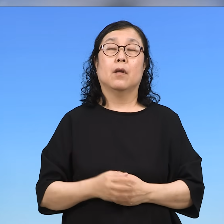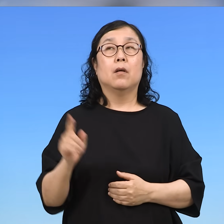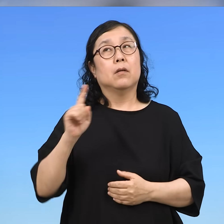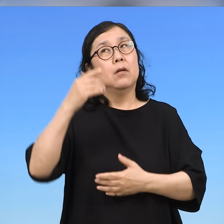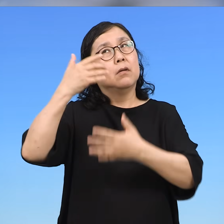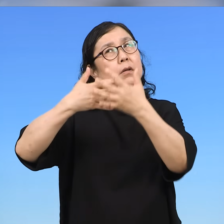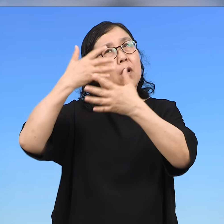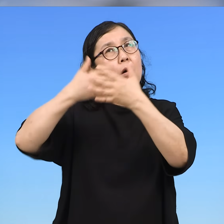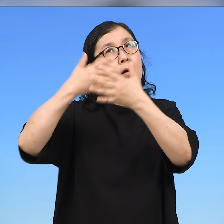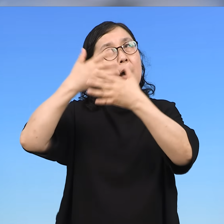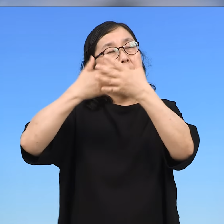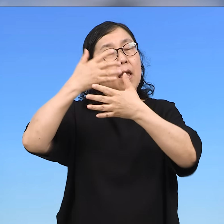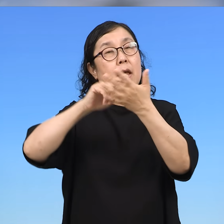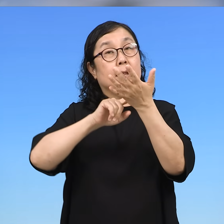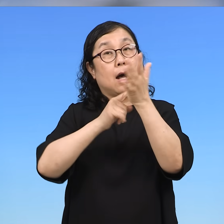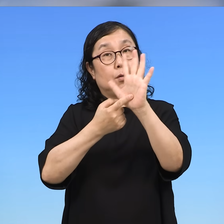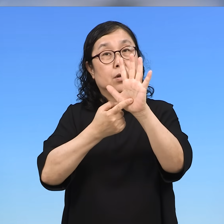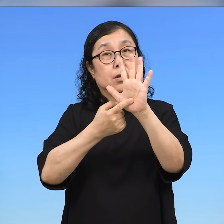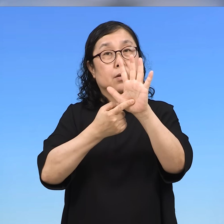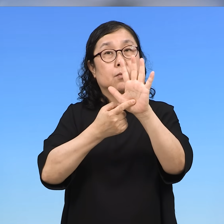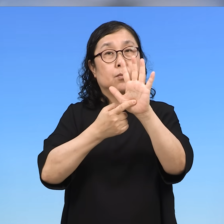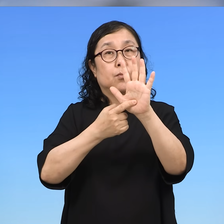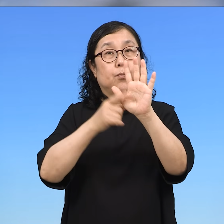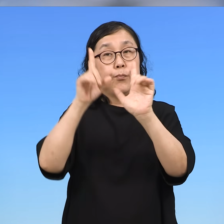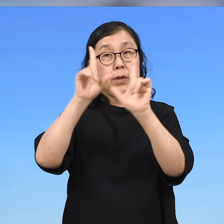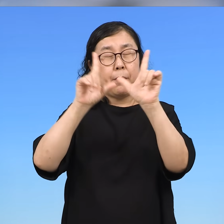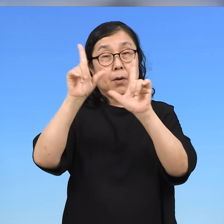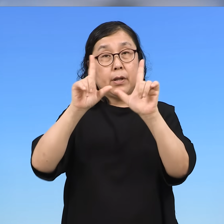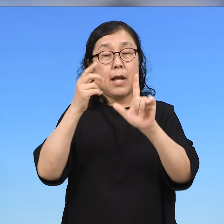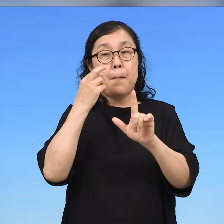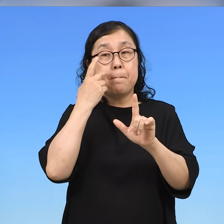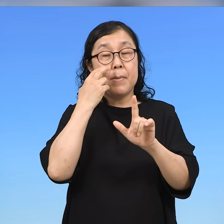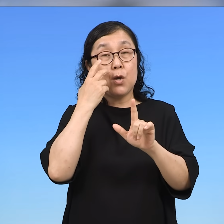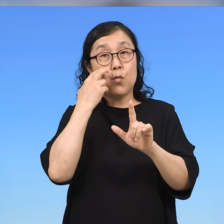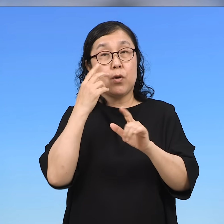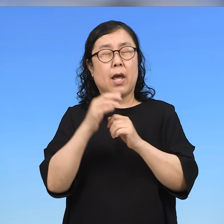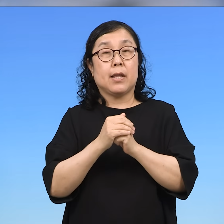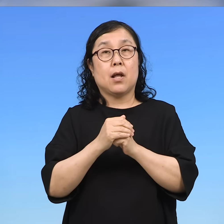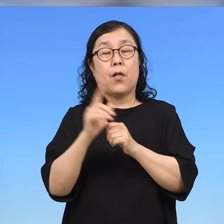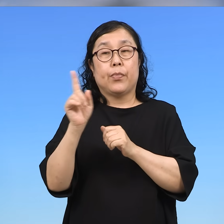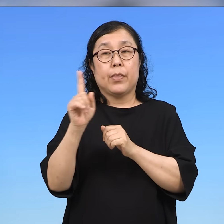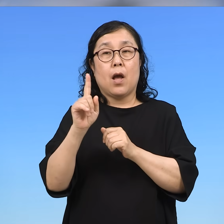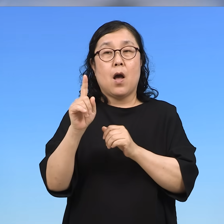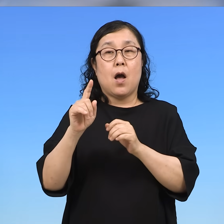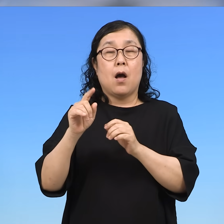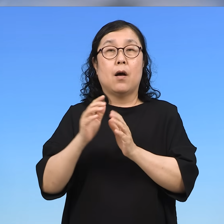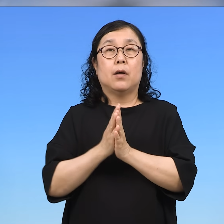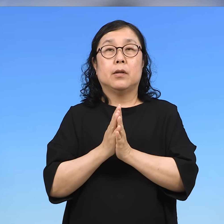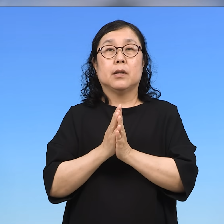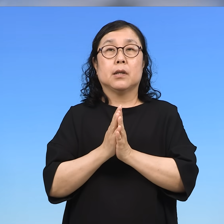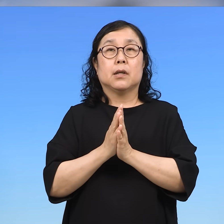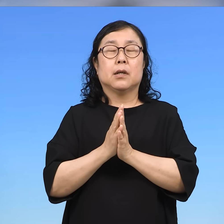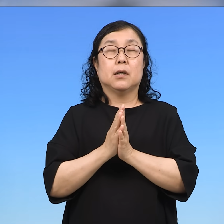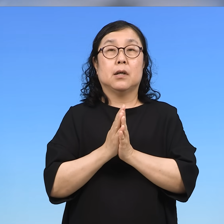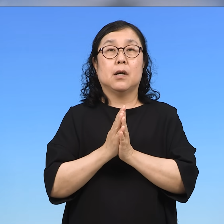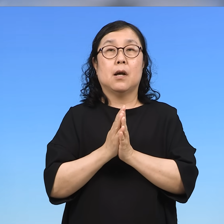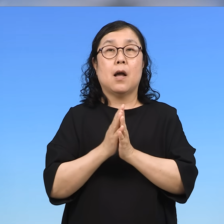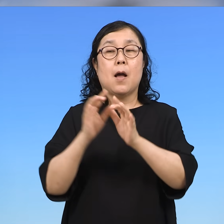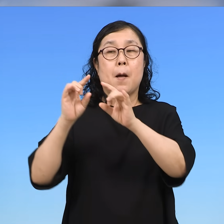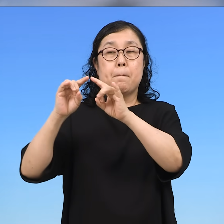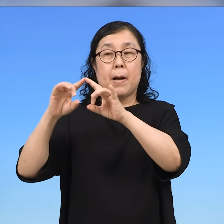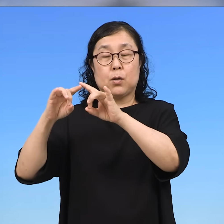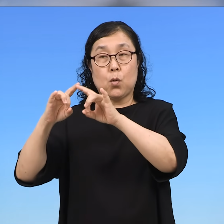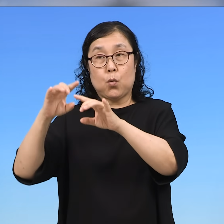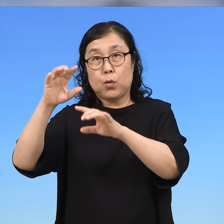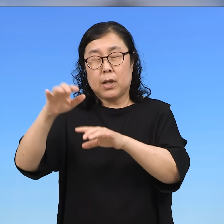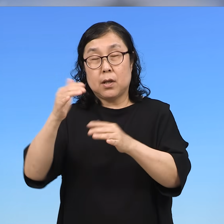어느 영화에 나오는 장면이라고 하는데요, 미국의 어느 방송국에서 일하는 선배 기자하고 후배 기자가